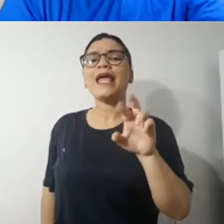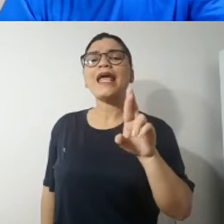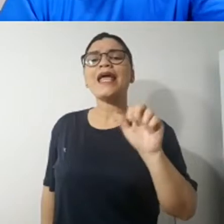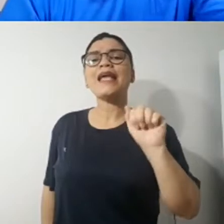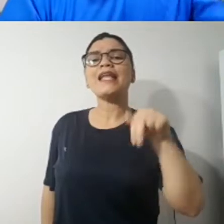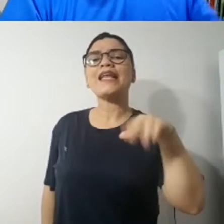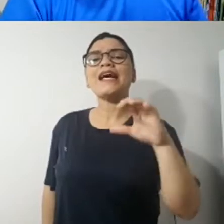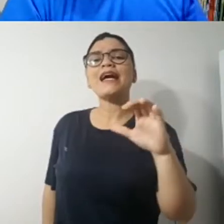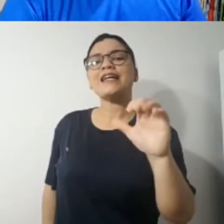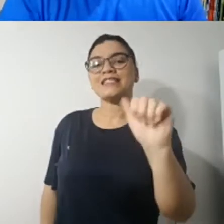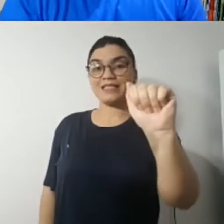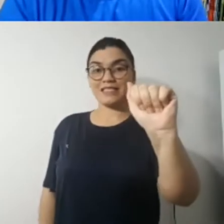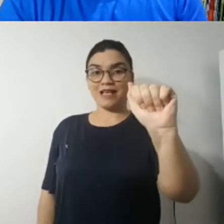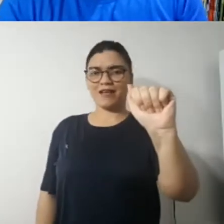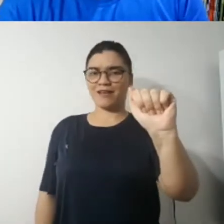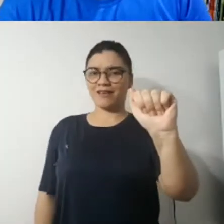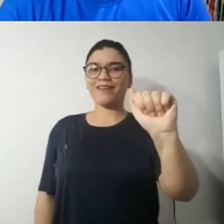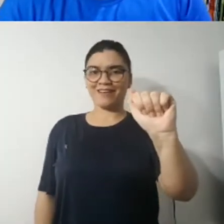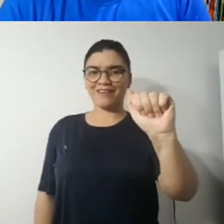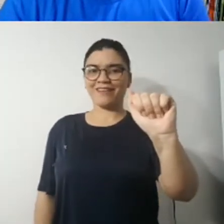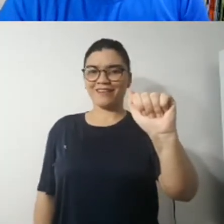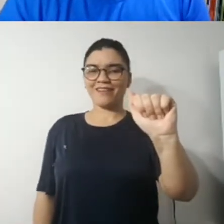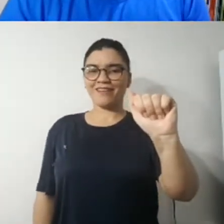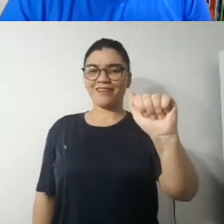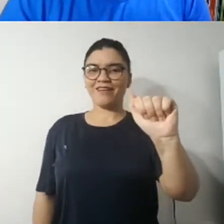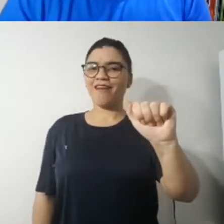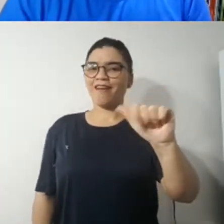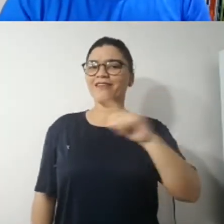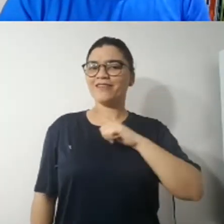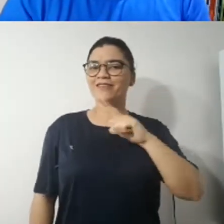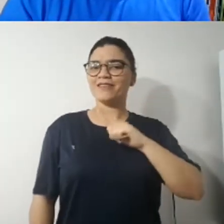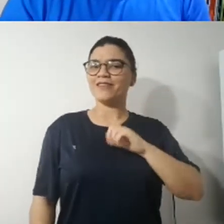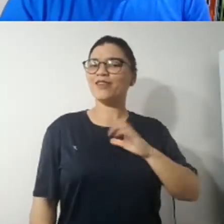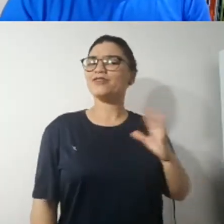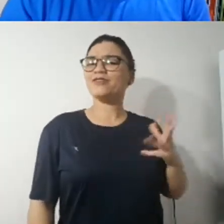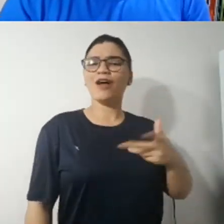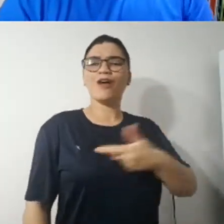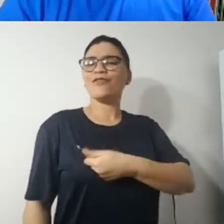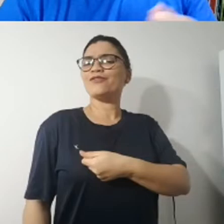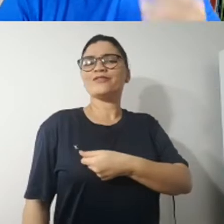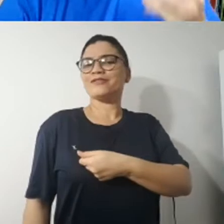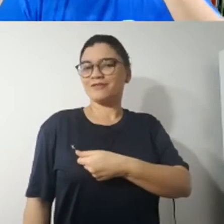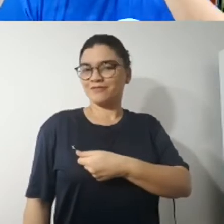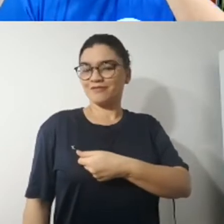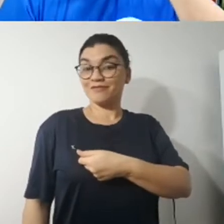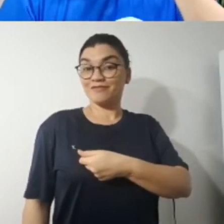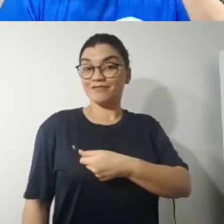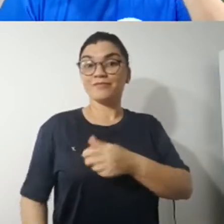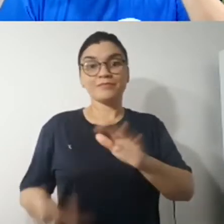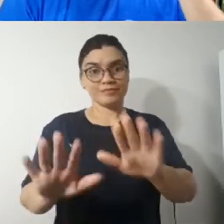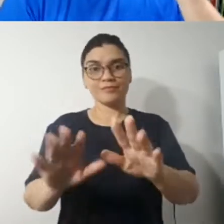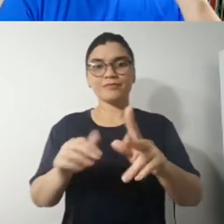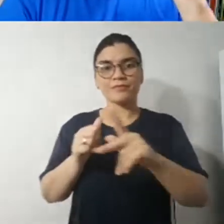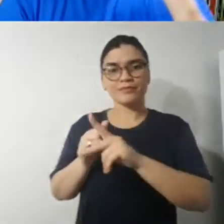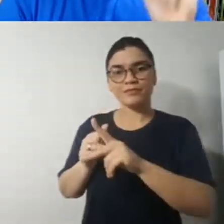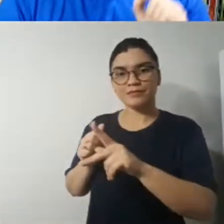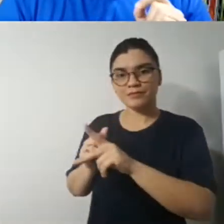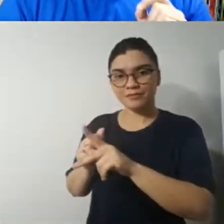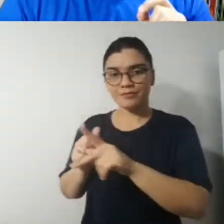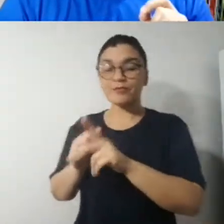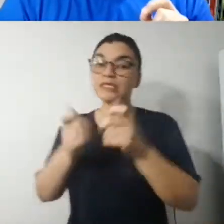nomeados a receber, esta grande herança que virá no tempo vindouro. E aí Pedro, ele usa agora um